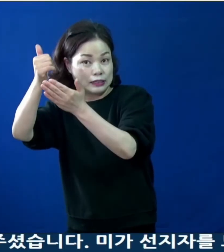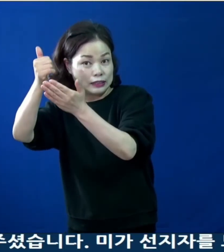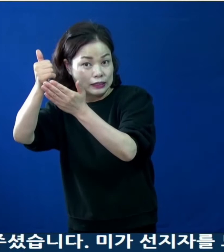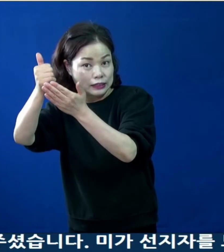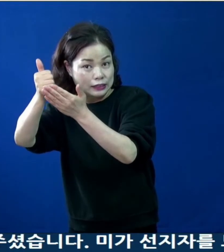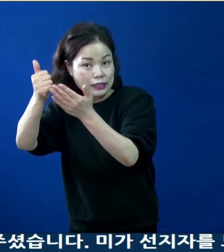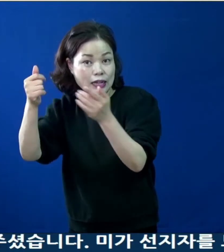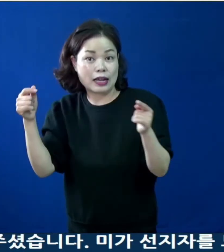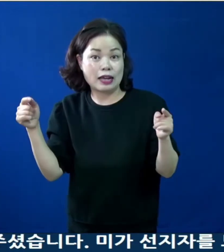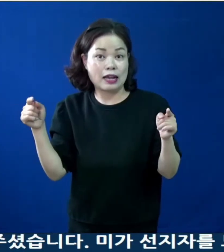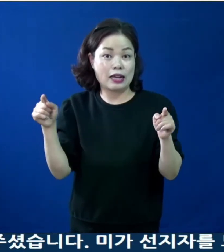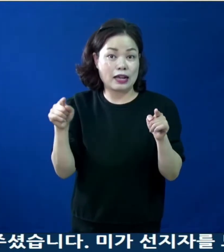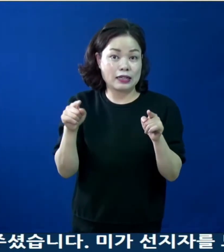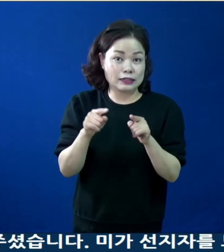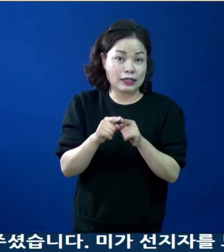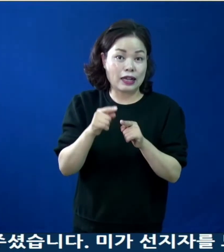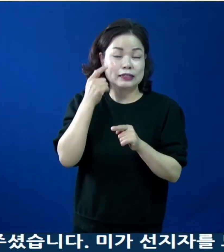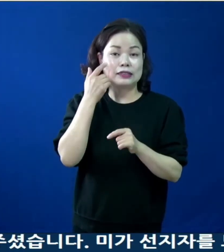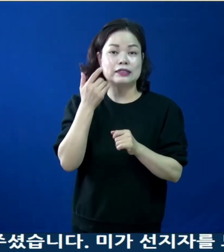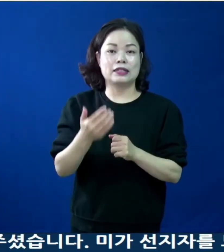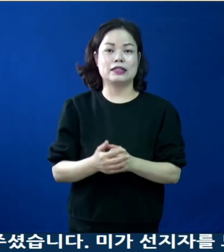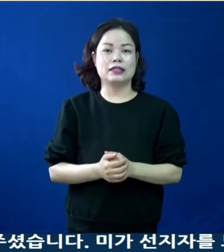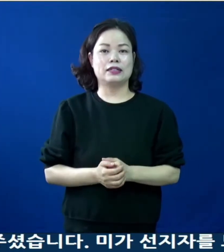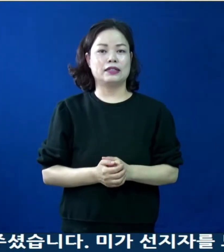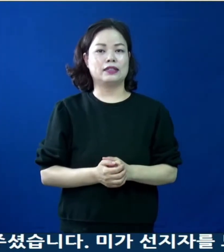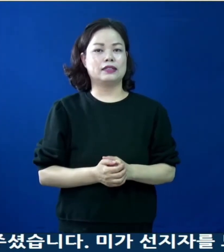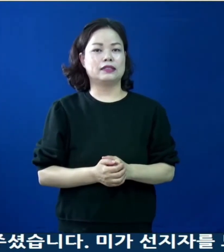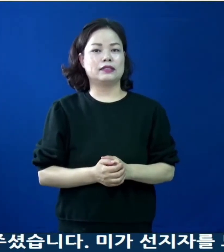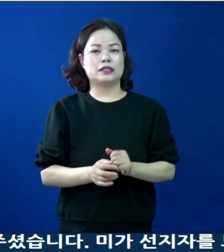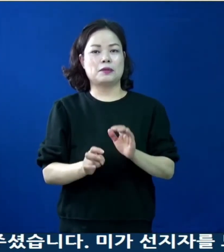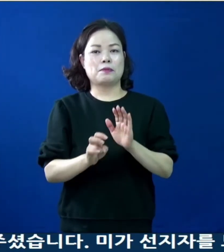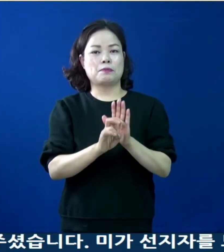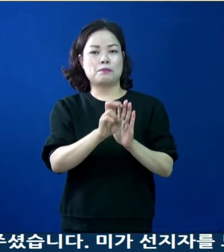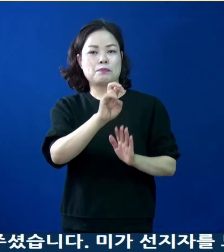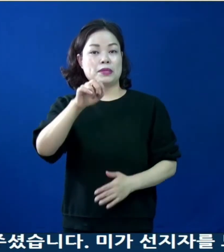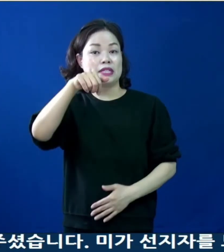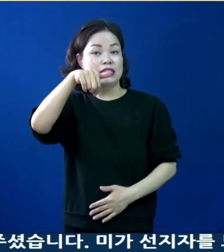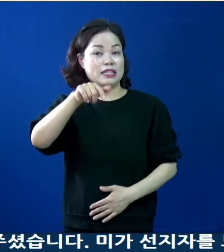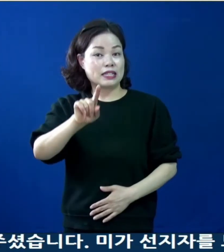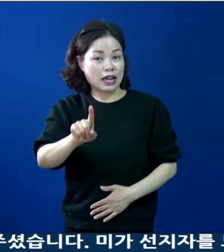행하는 것이 아니냐. 이것이 미가 선지자의 대답입니다.